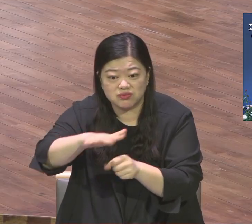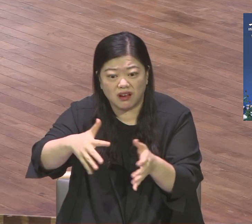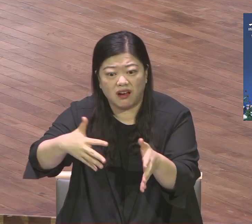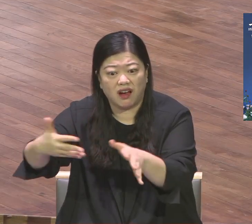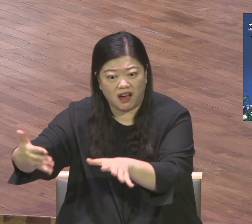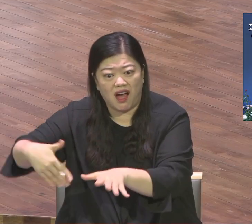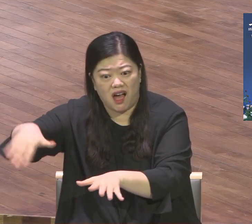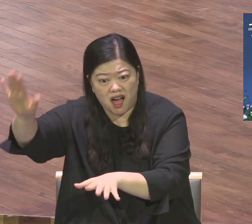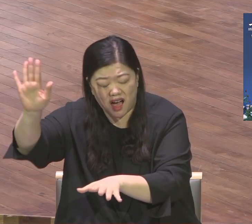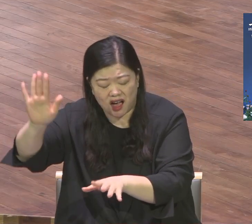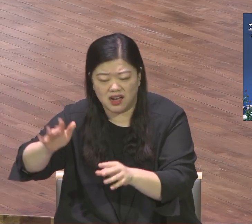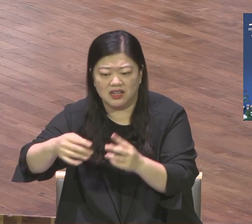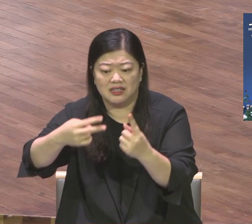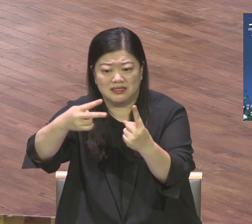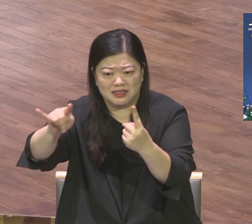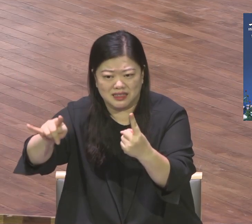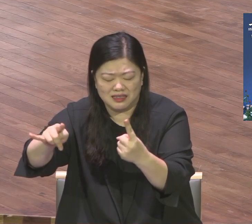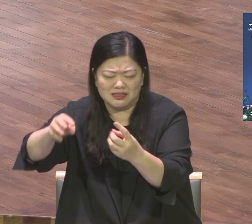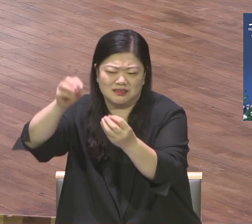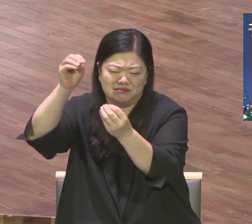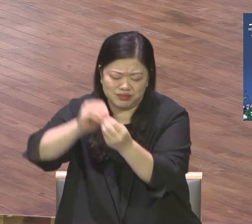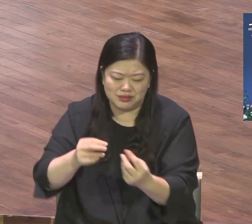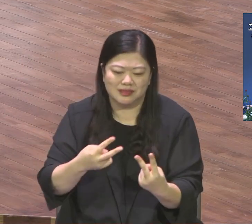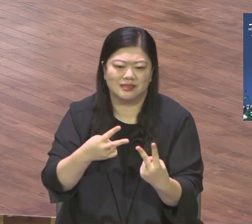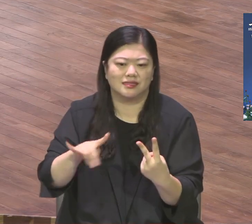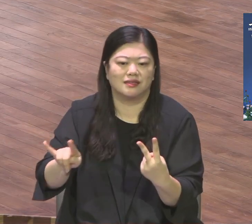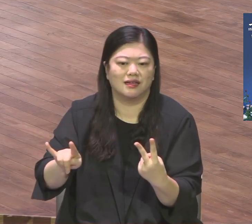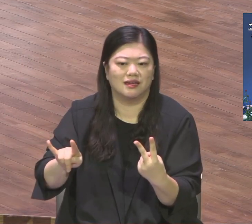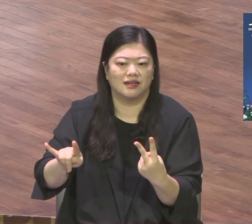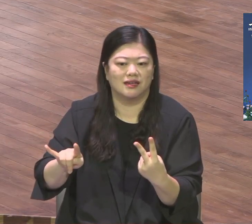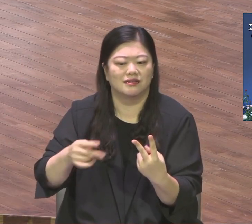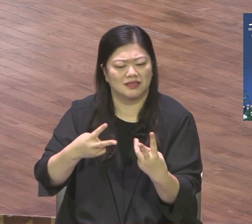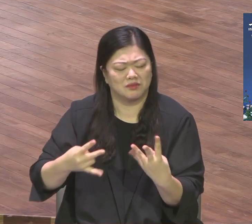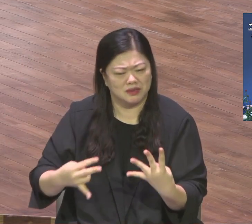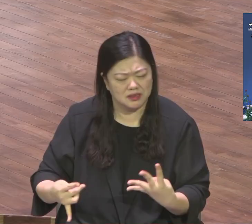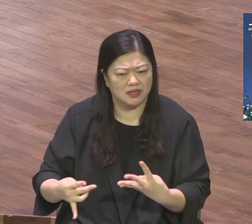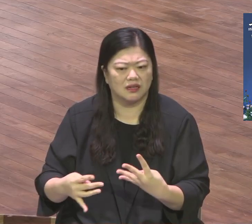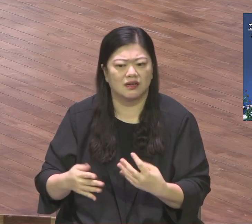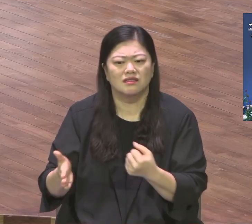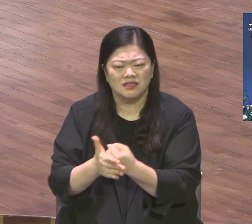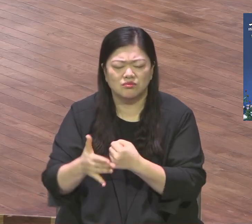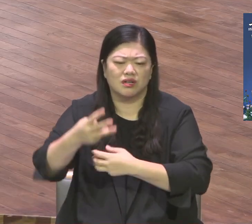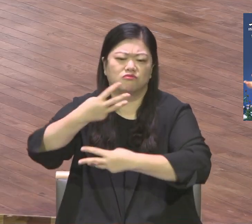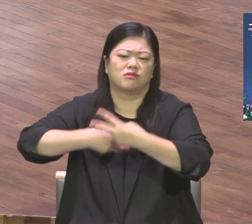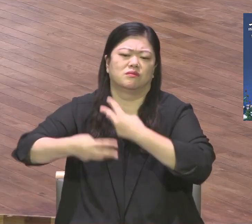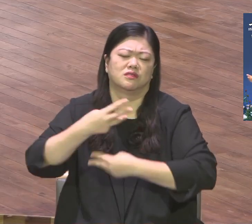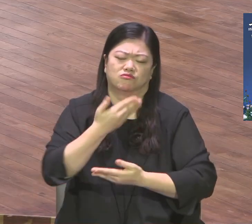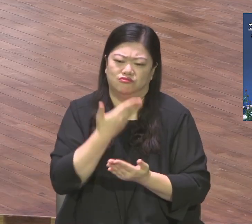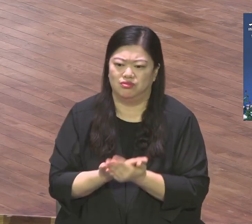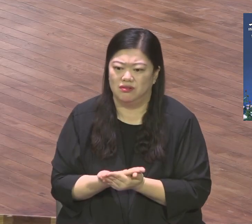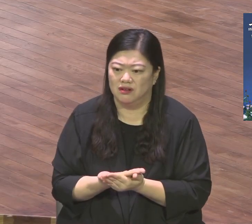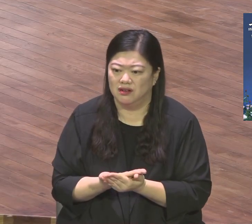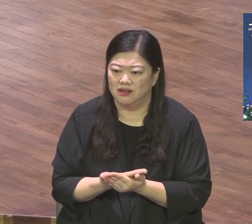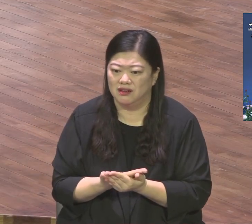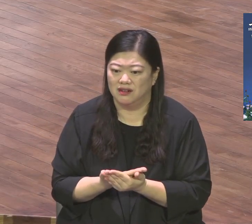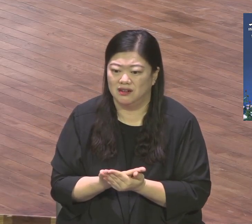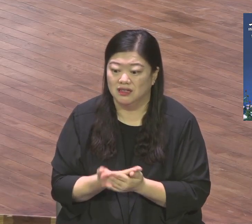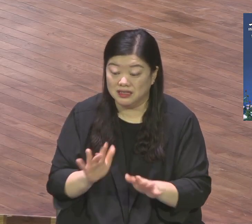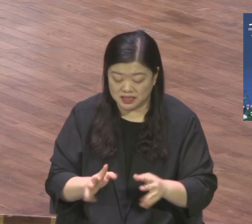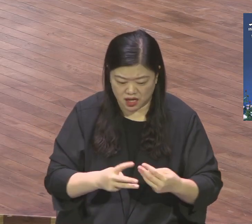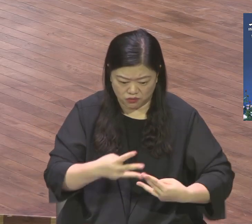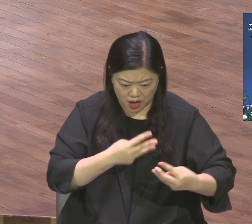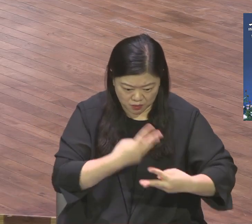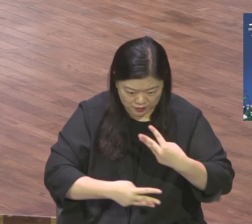그래서 지금 우리 렘넌 운동하는 유일한 단체입니다. 유일한 교단이에요. 우대들이 쫙 자르고